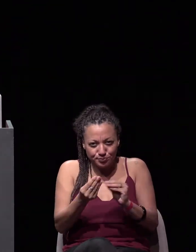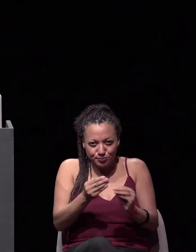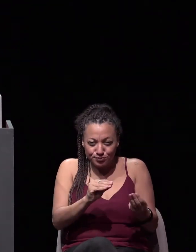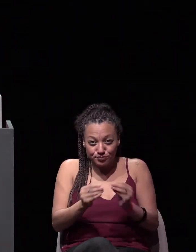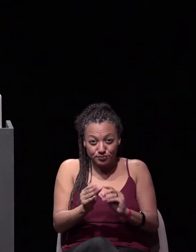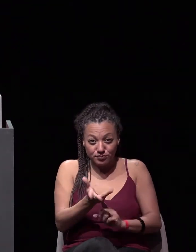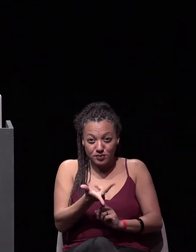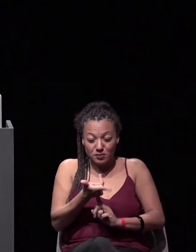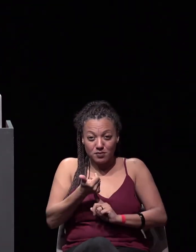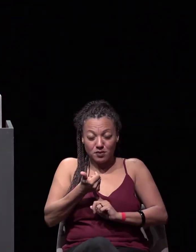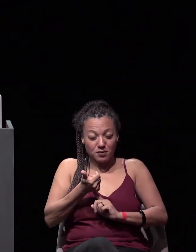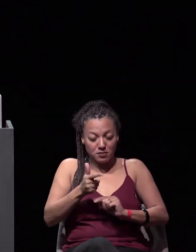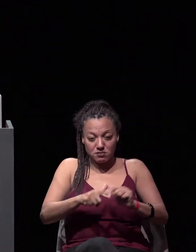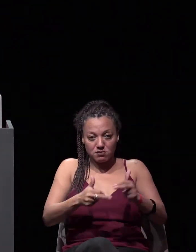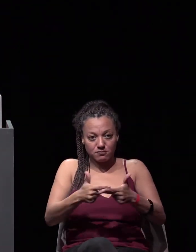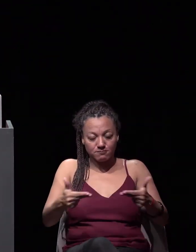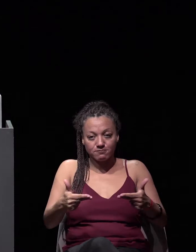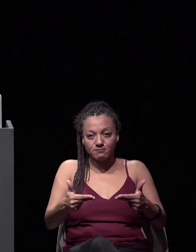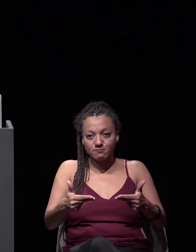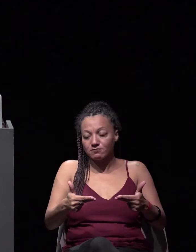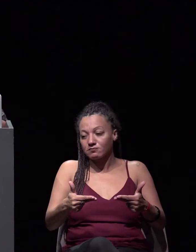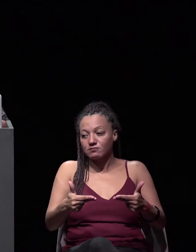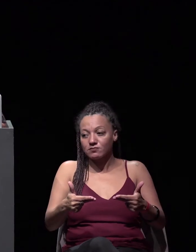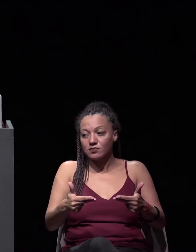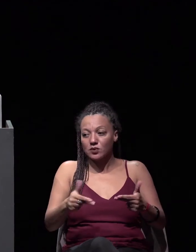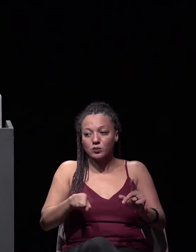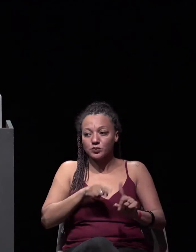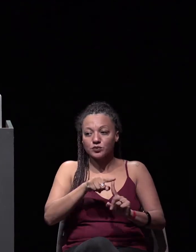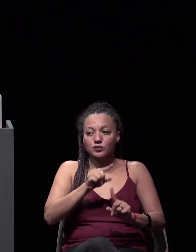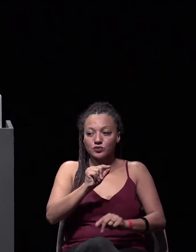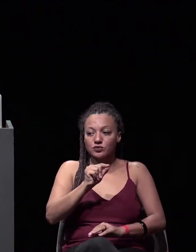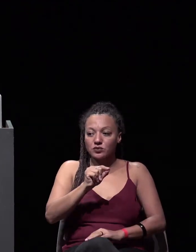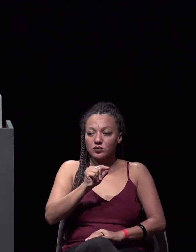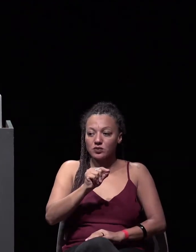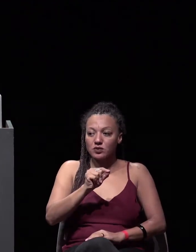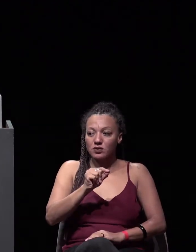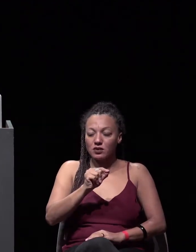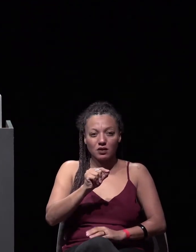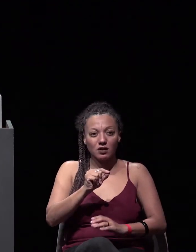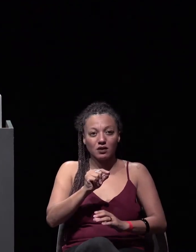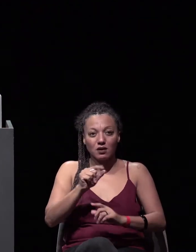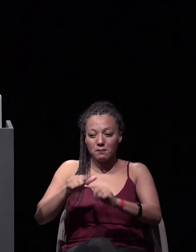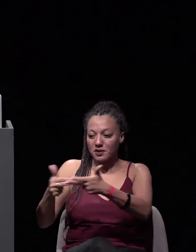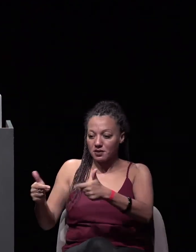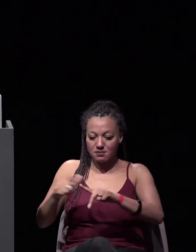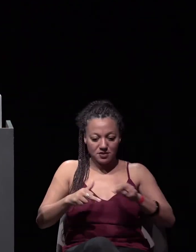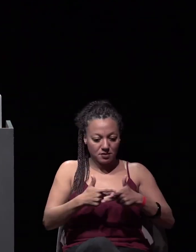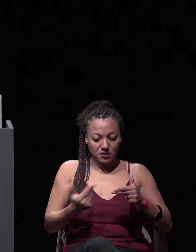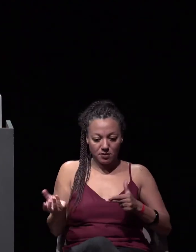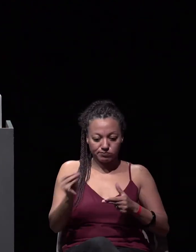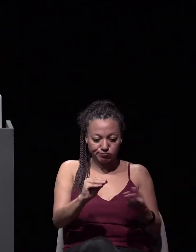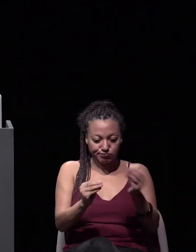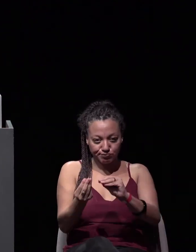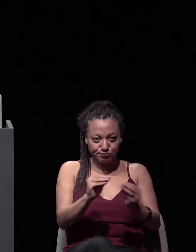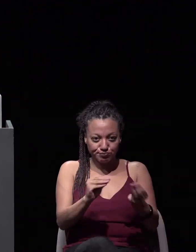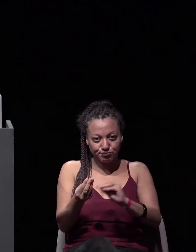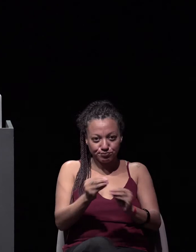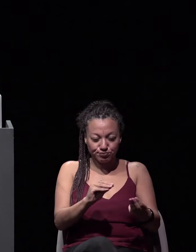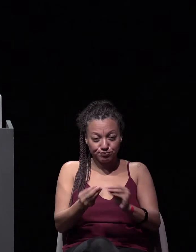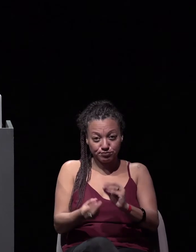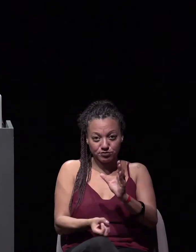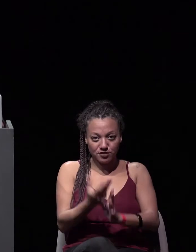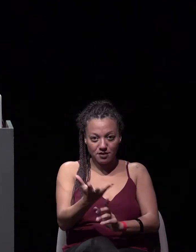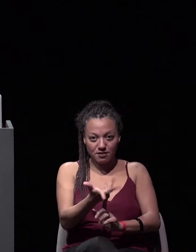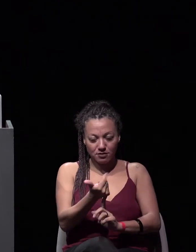obra que é muito matérica, né? E que funciona justamente nessa aglutinação. Como a exposição ainda não